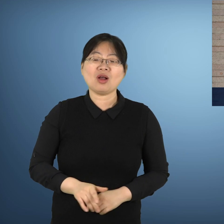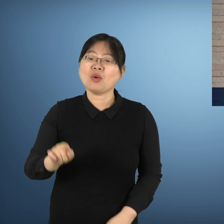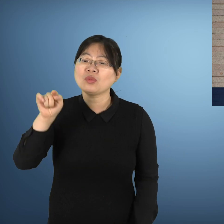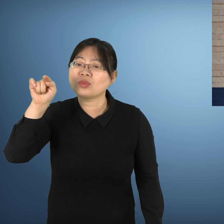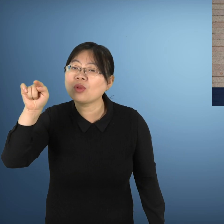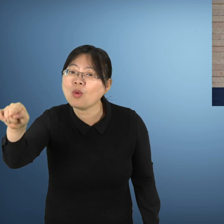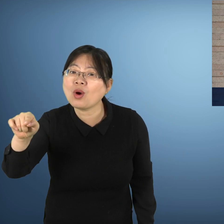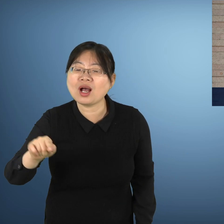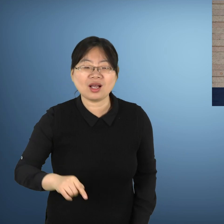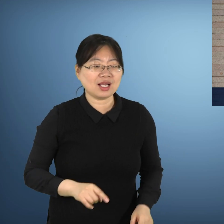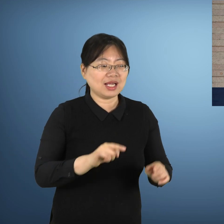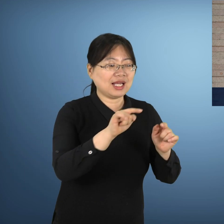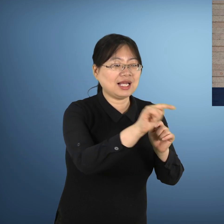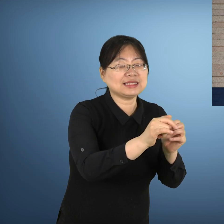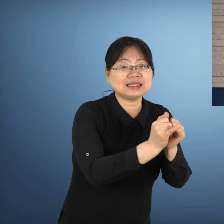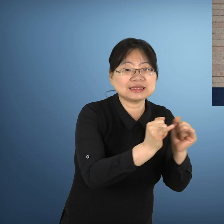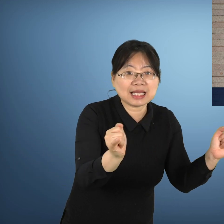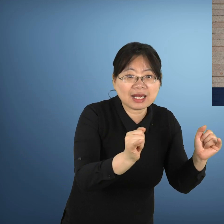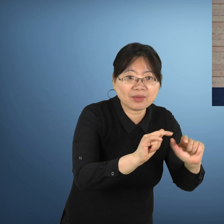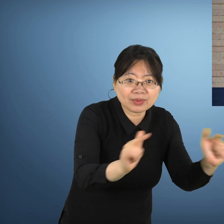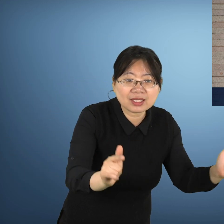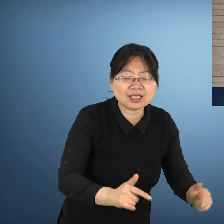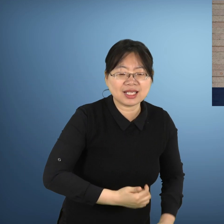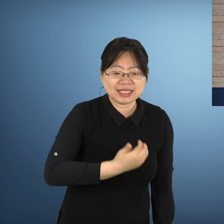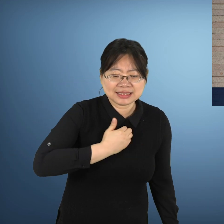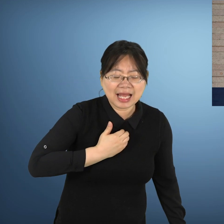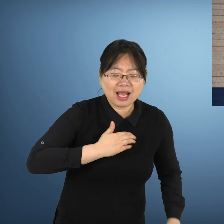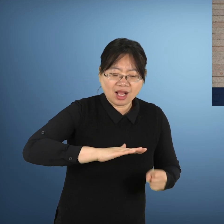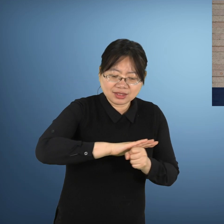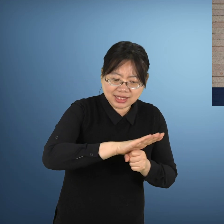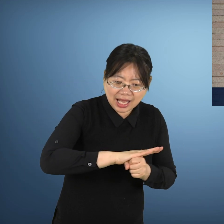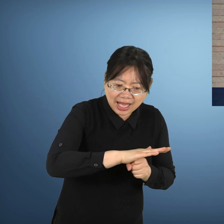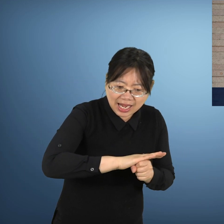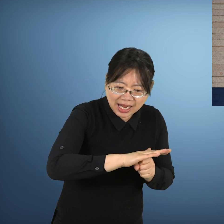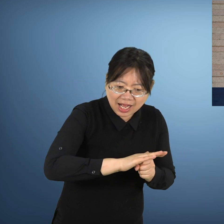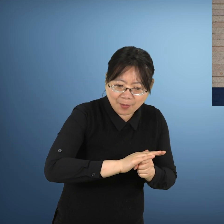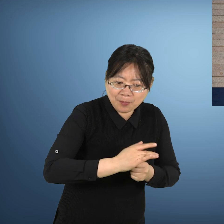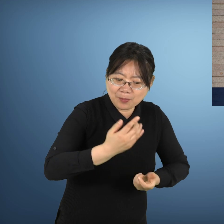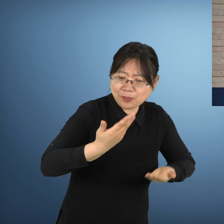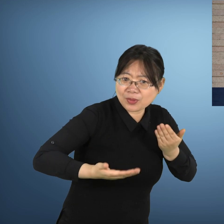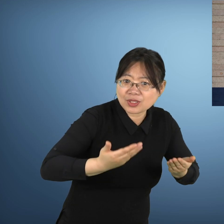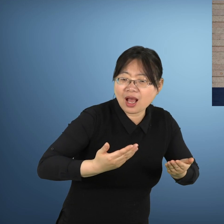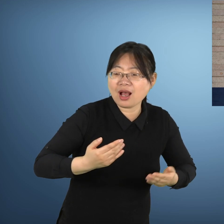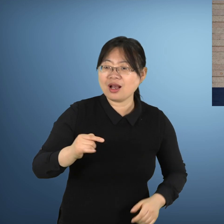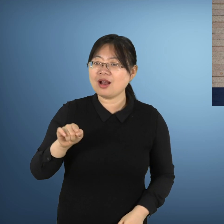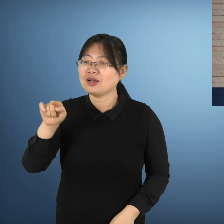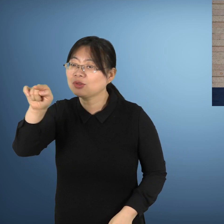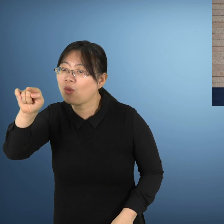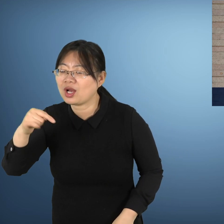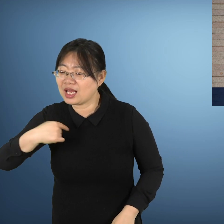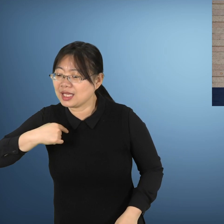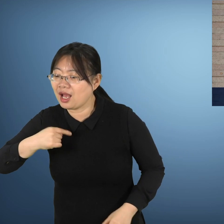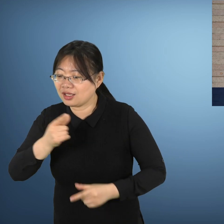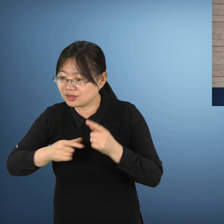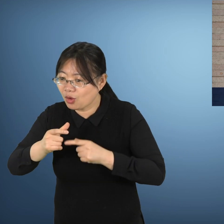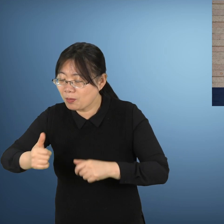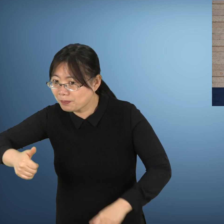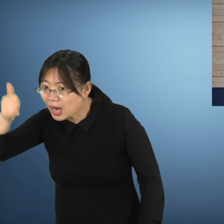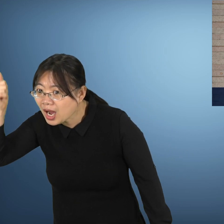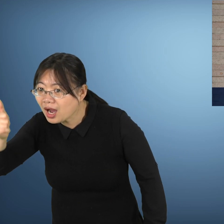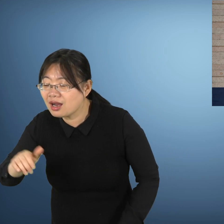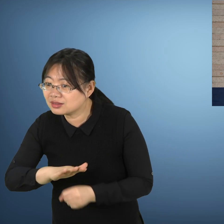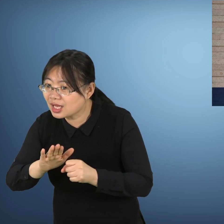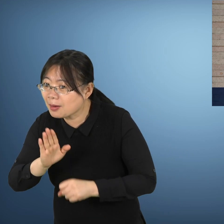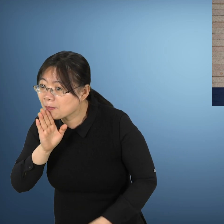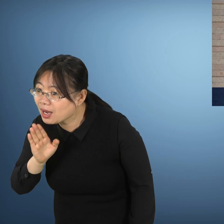네가 이 사람들이 나를 사랑하는 것보다 나를 더 사랑하느냐? 근데 두